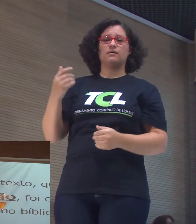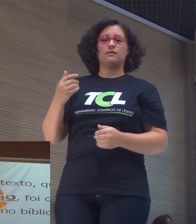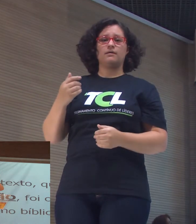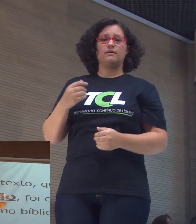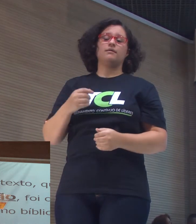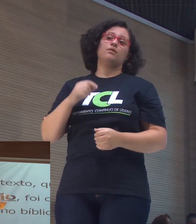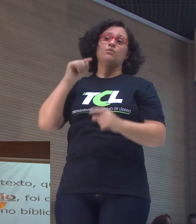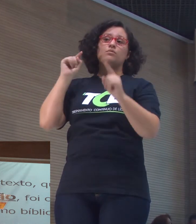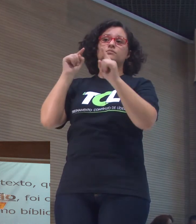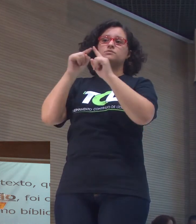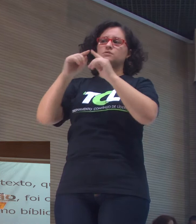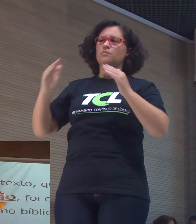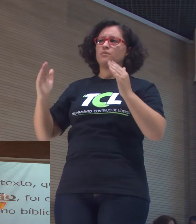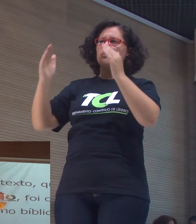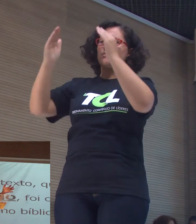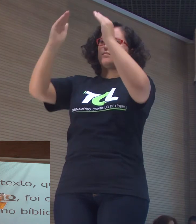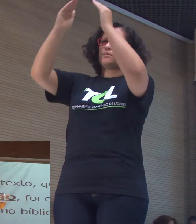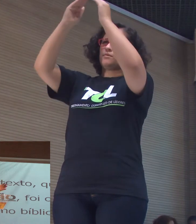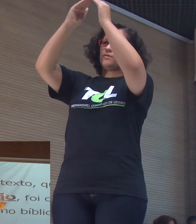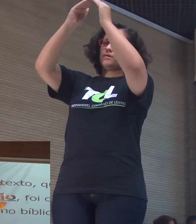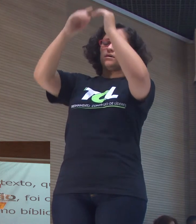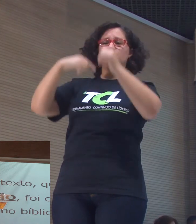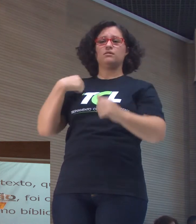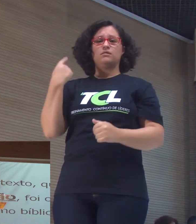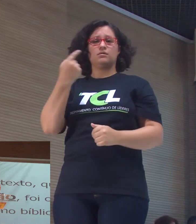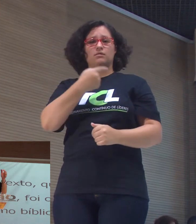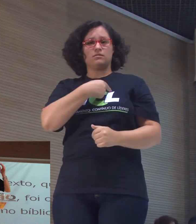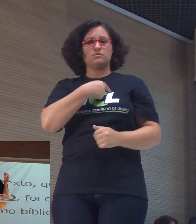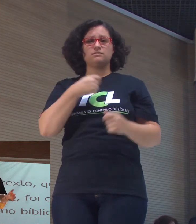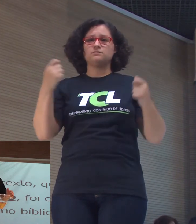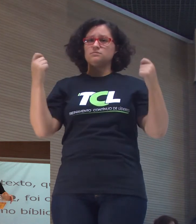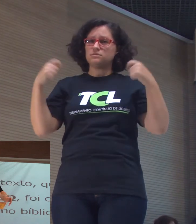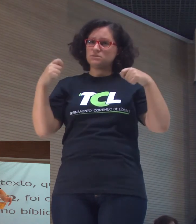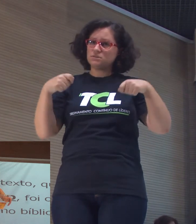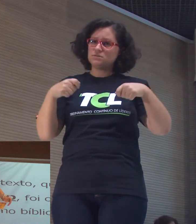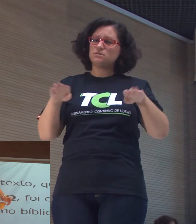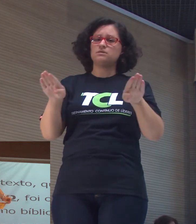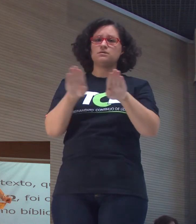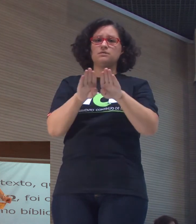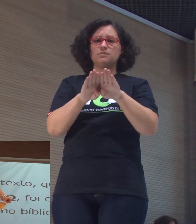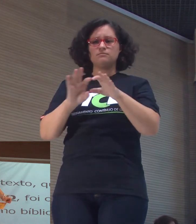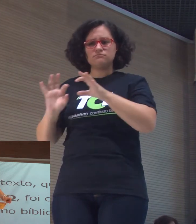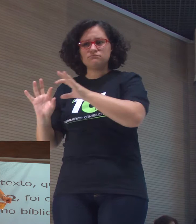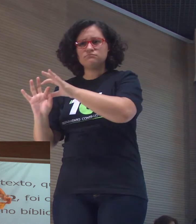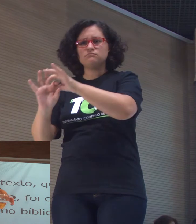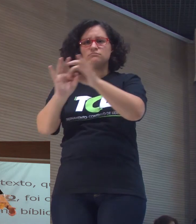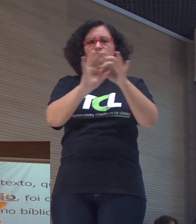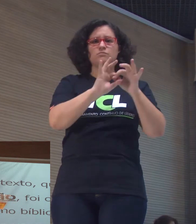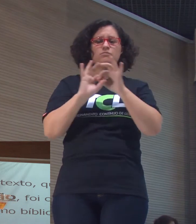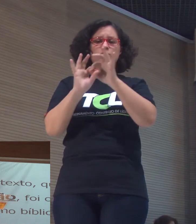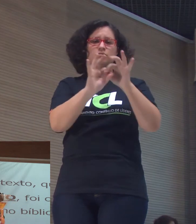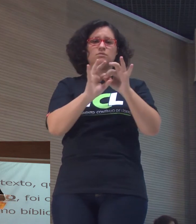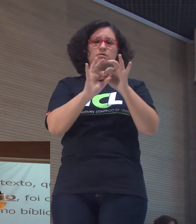divino. E para que a gente conheça o propósito divino, a gente tem que conhecer a palavra de Deus. O que era esse ensino